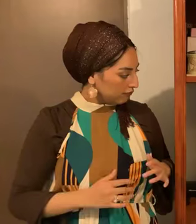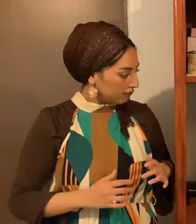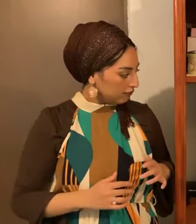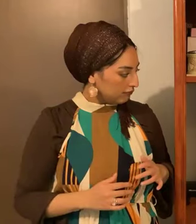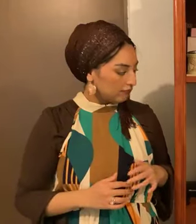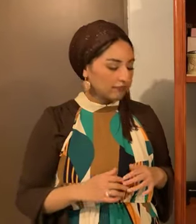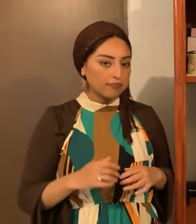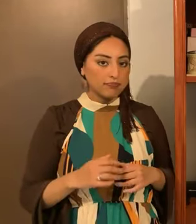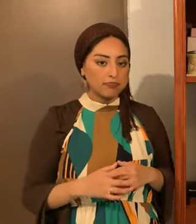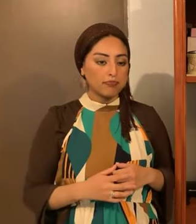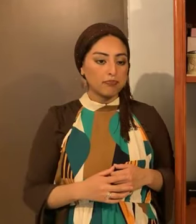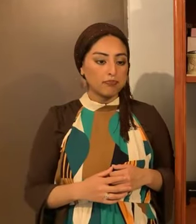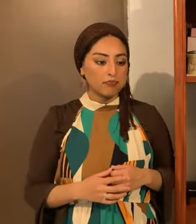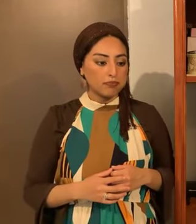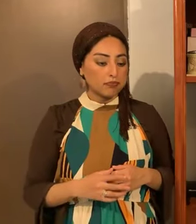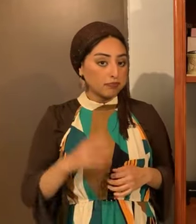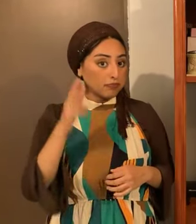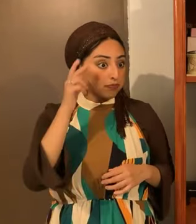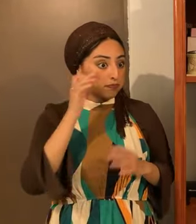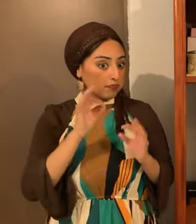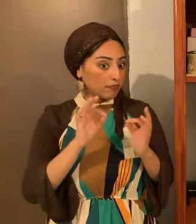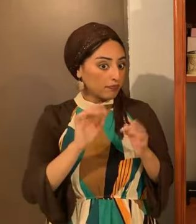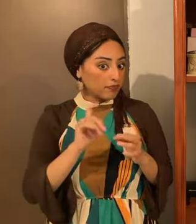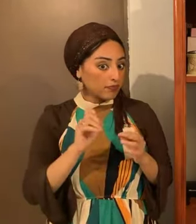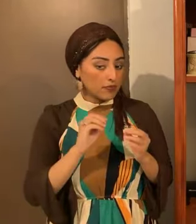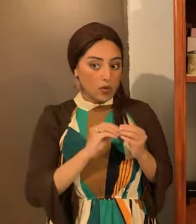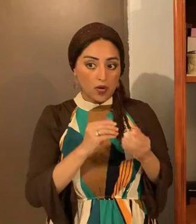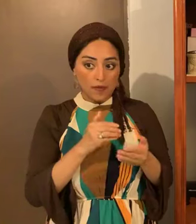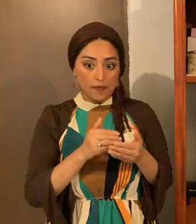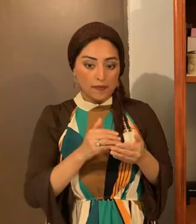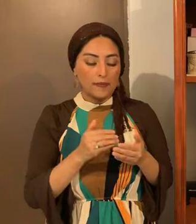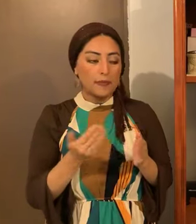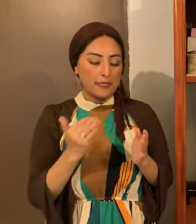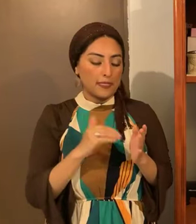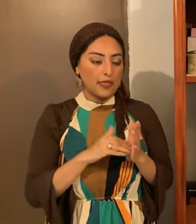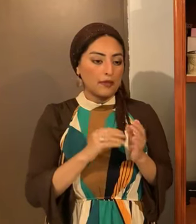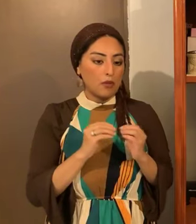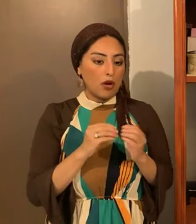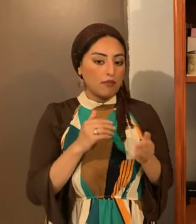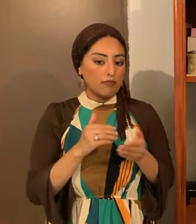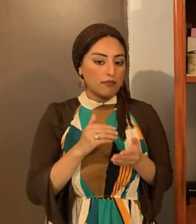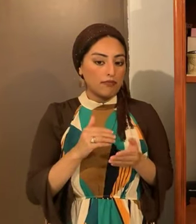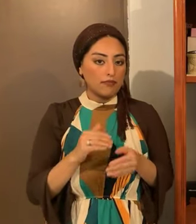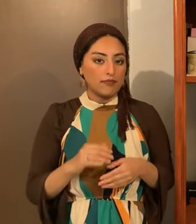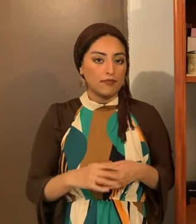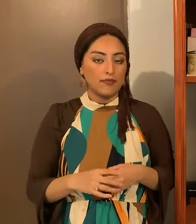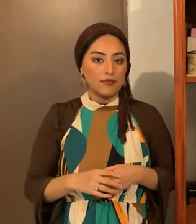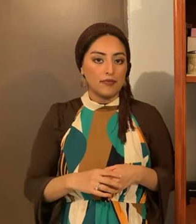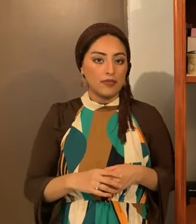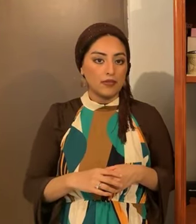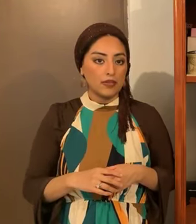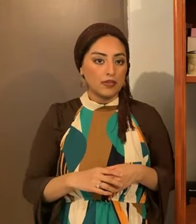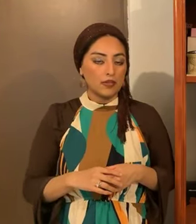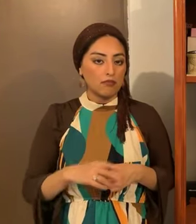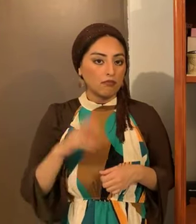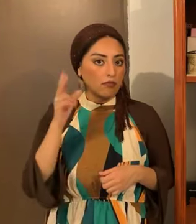¿Se escucha, amado Roy, o quieres que lo acerque más? Lo vamos a acercar un poquito más.